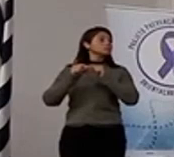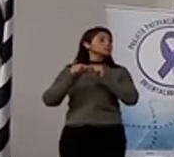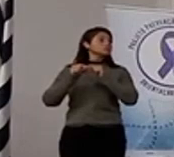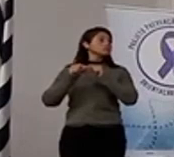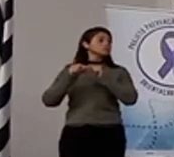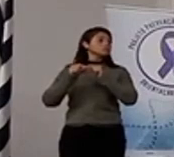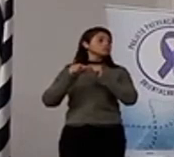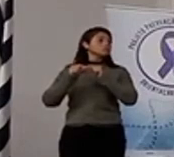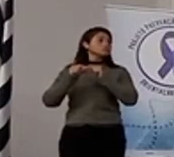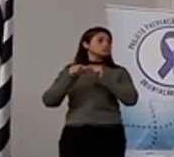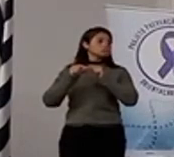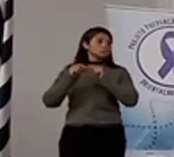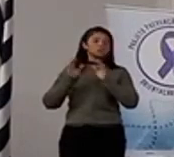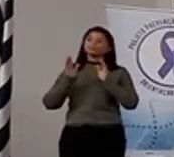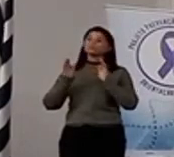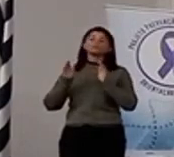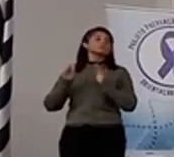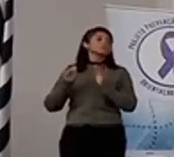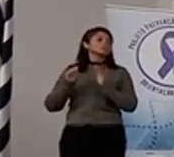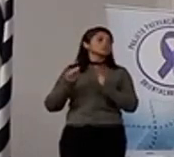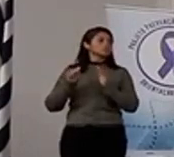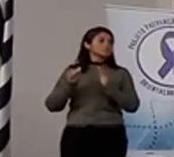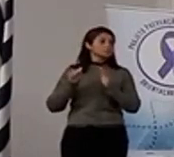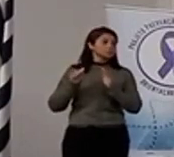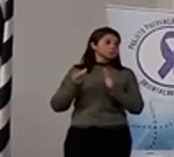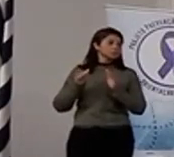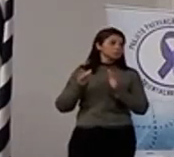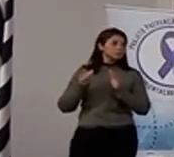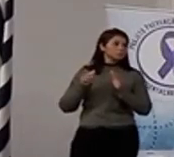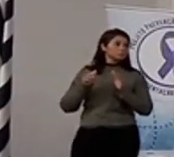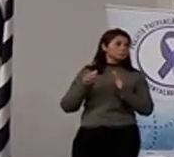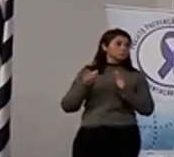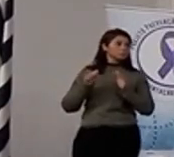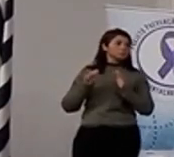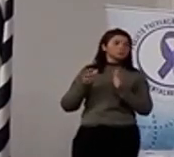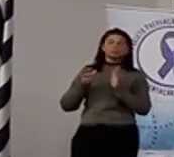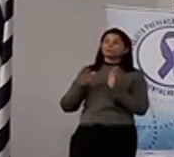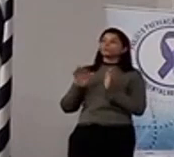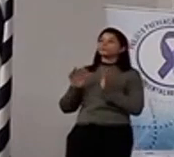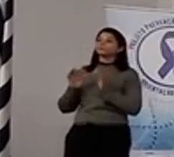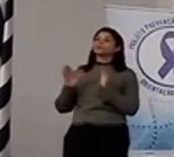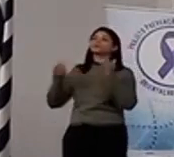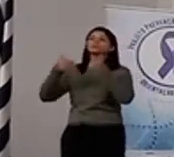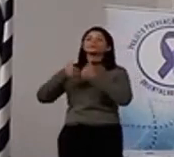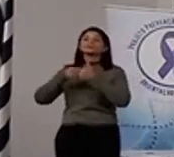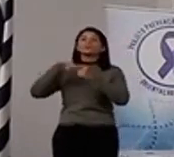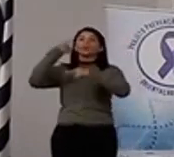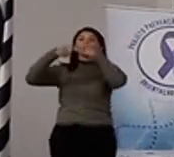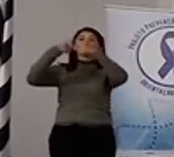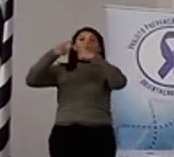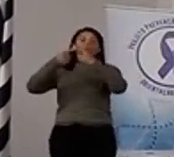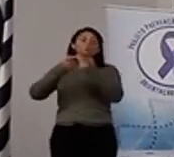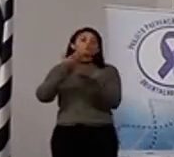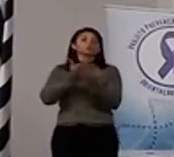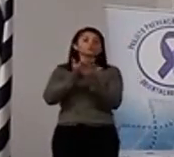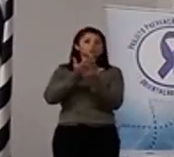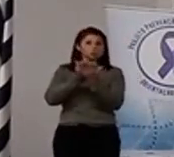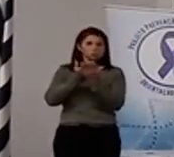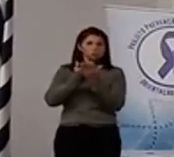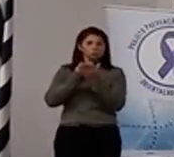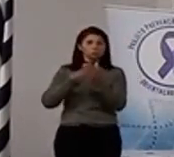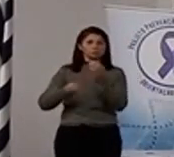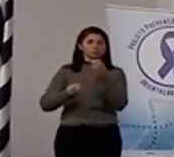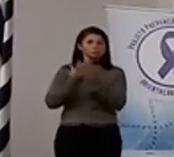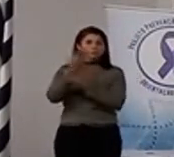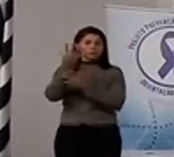das doenças raras. Sim, não. Eu falei de um outro estudo recente que saiu, mas é que eu queria saber se eu entendi. A disrupção,